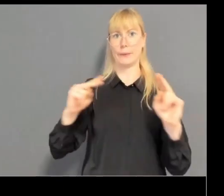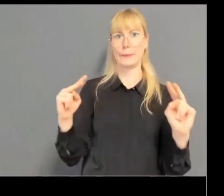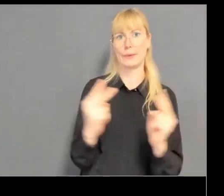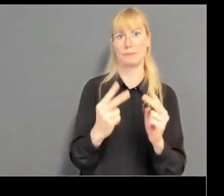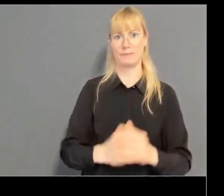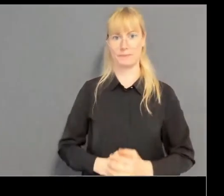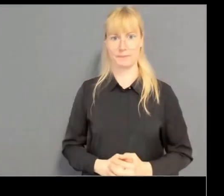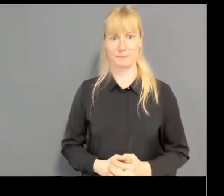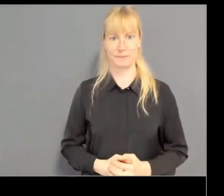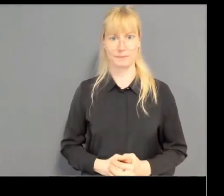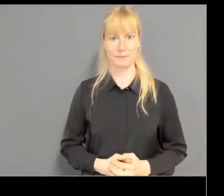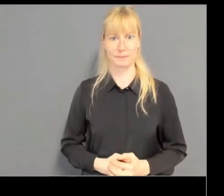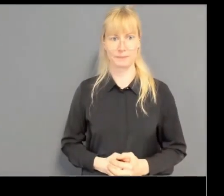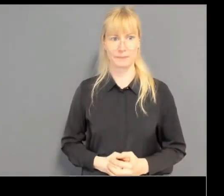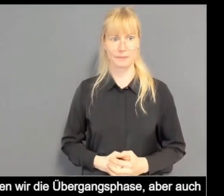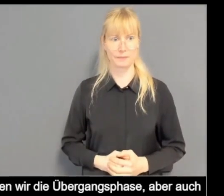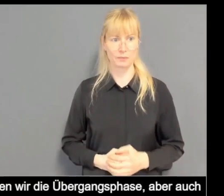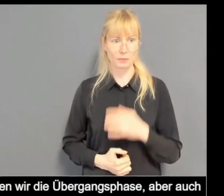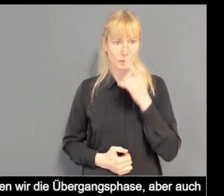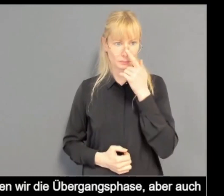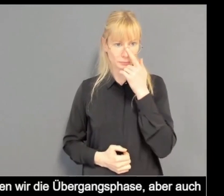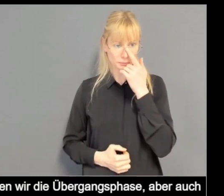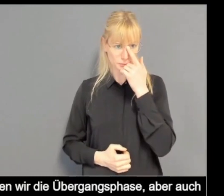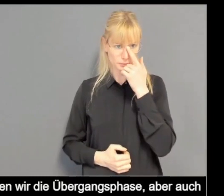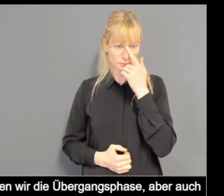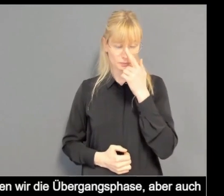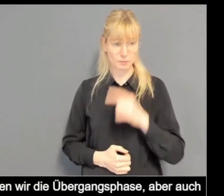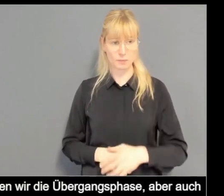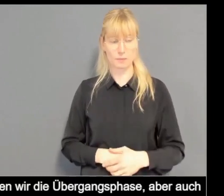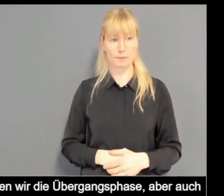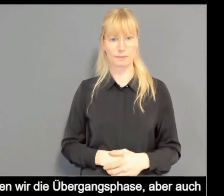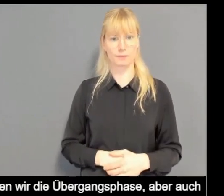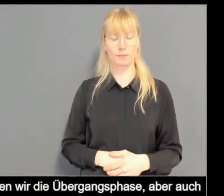überschaubar, von daher kann man das so machen. Anschließend ist es dann ohne Beschränkung.